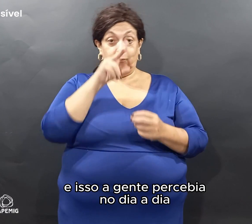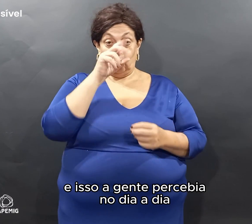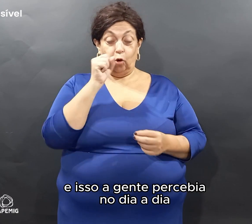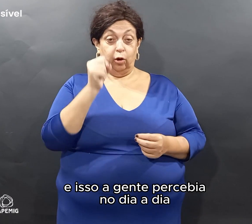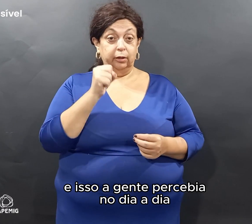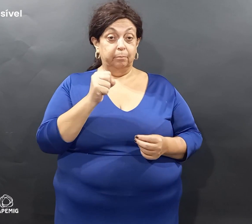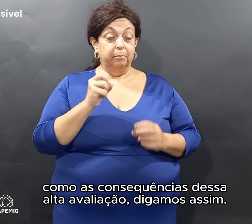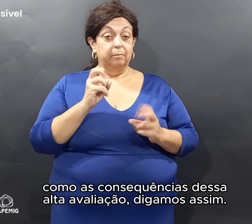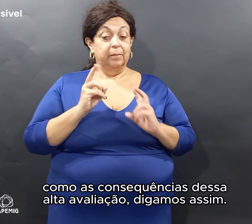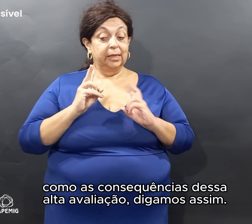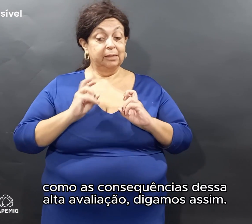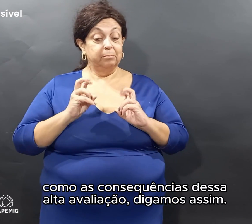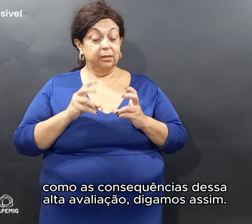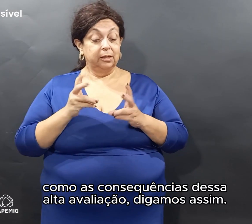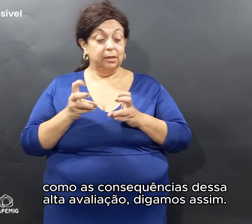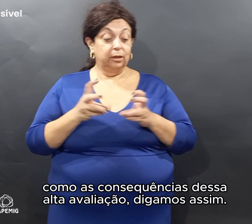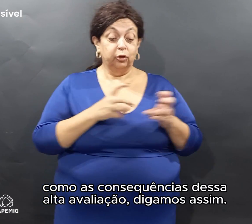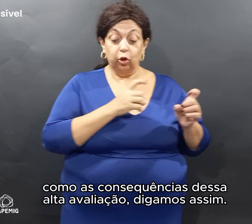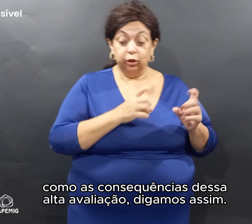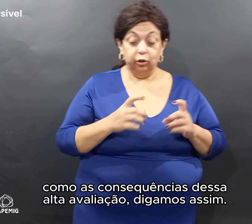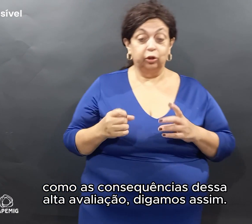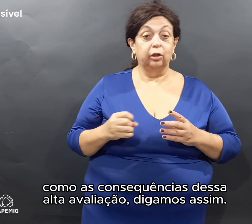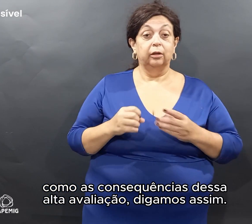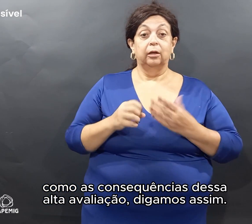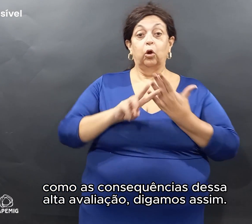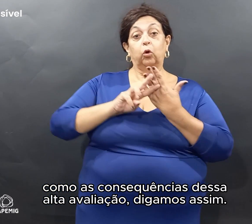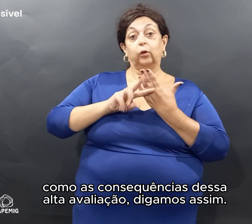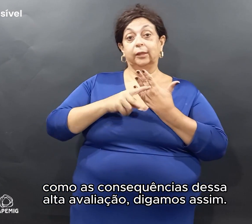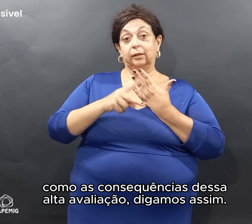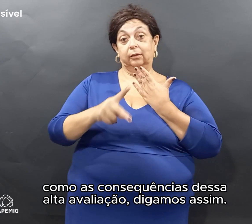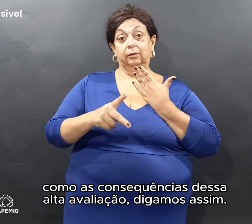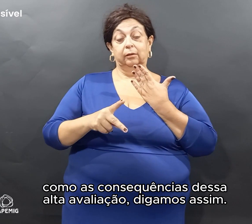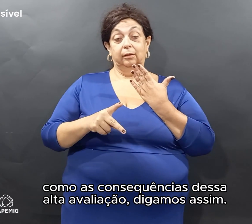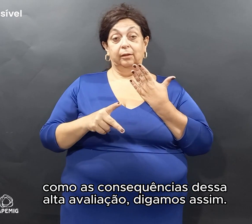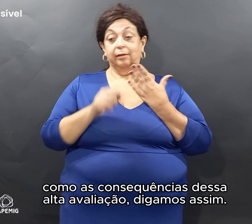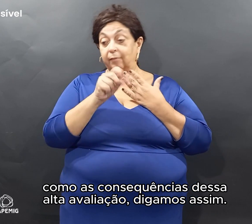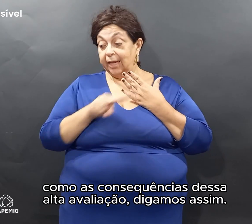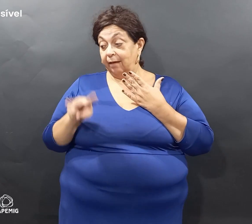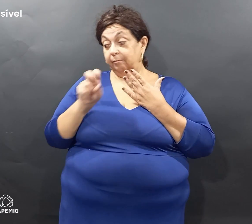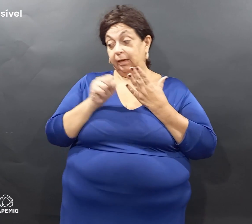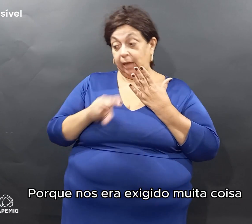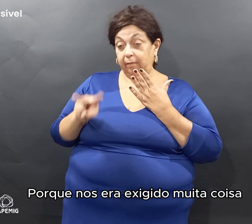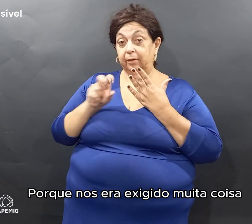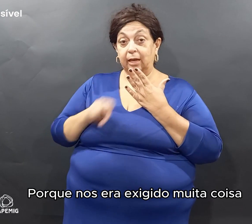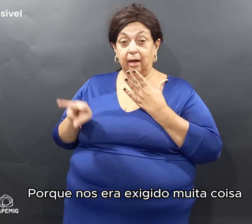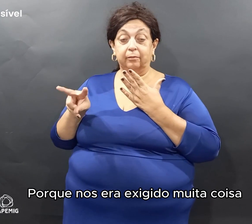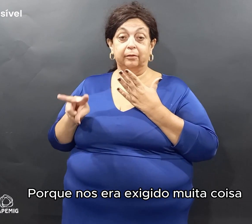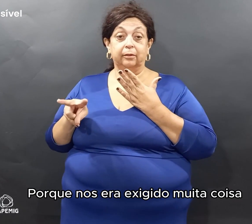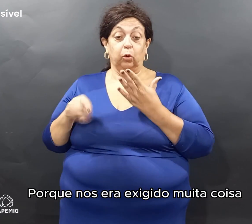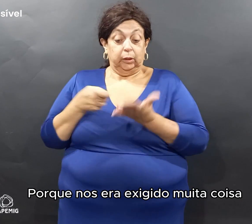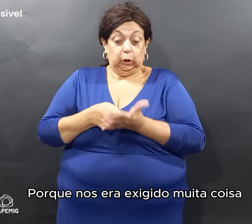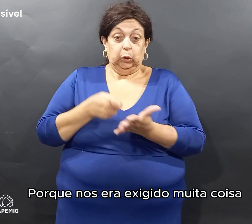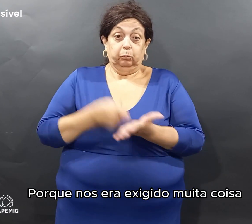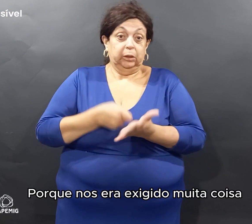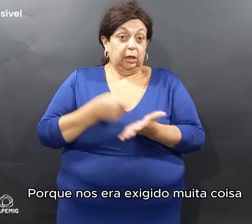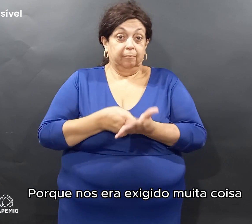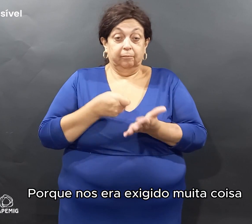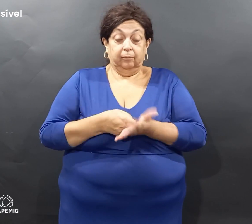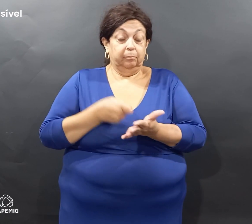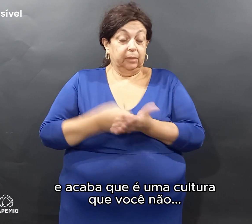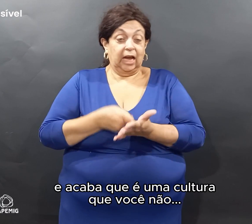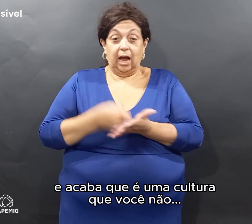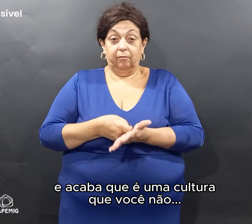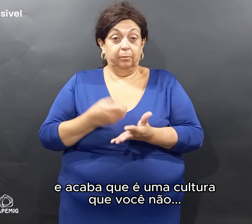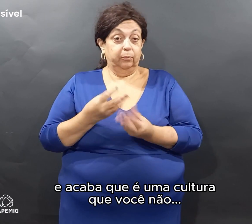no dia a dia como as consequências dessa alta avaliação, digamos assim. Porque nos era exigido muita